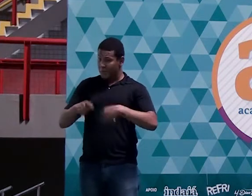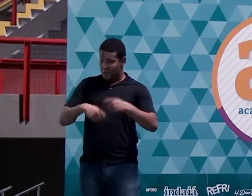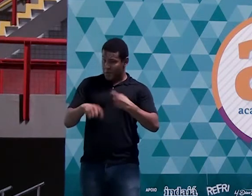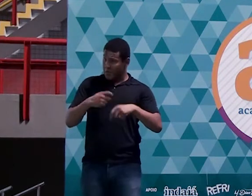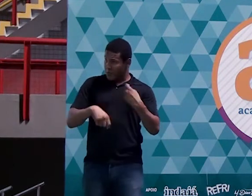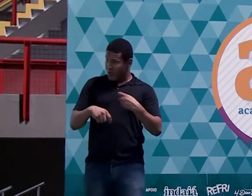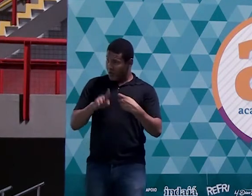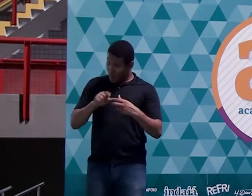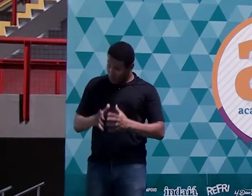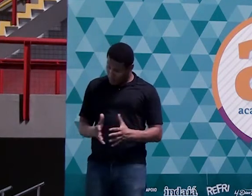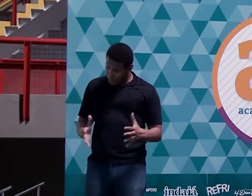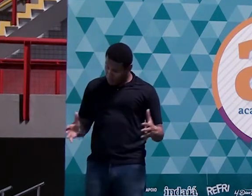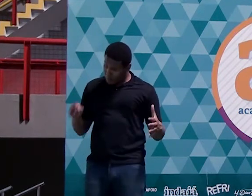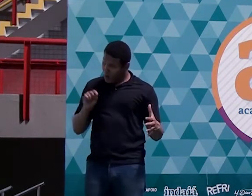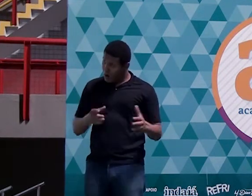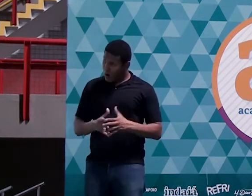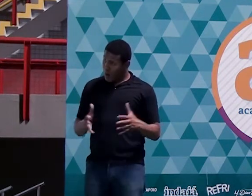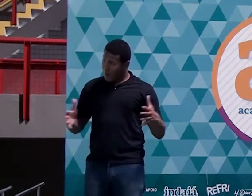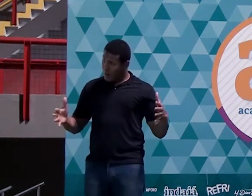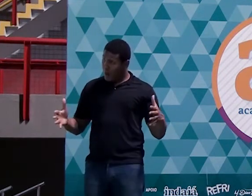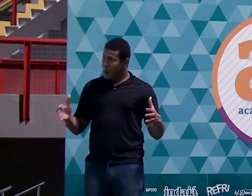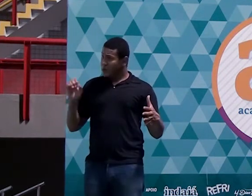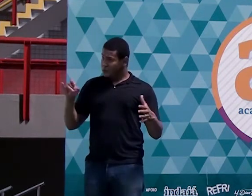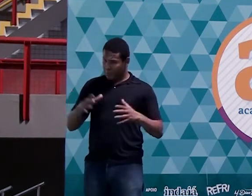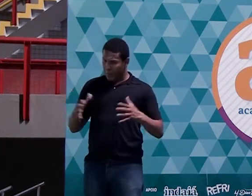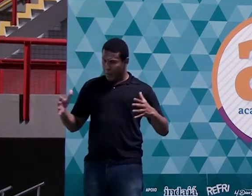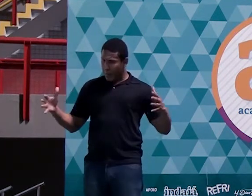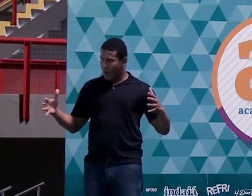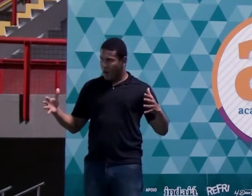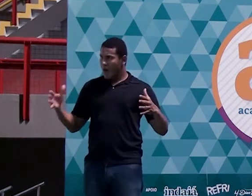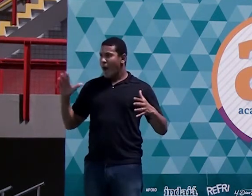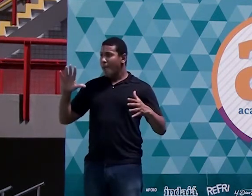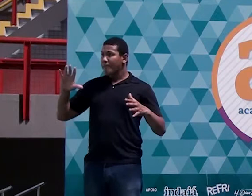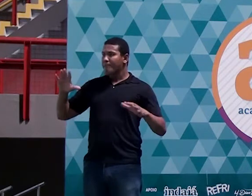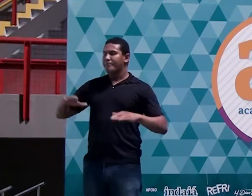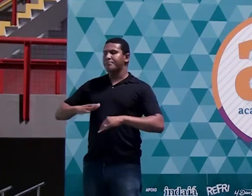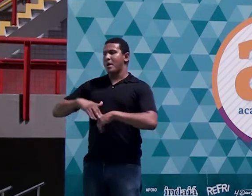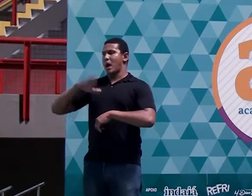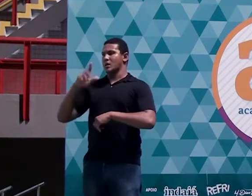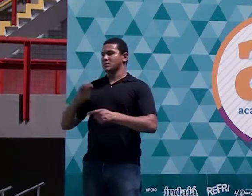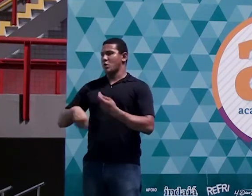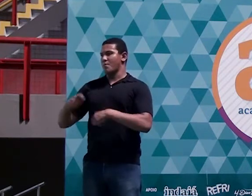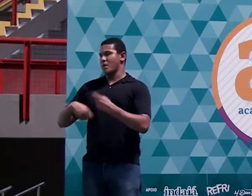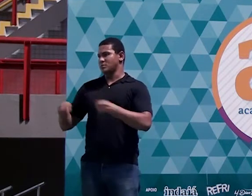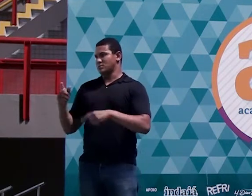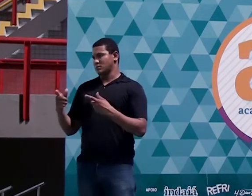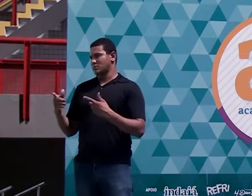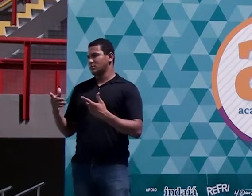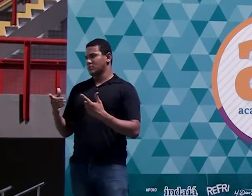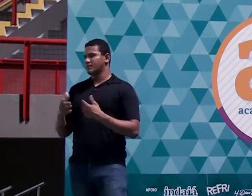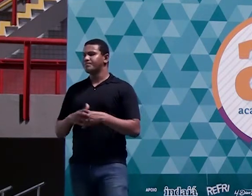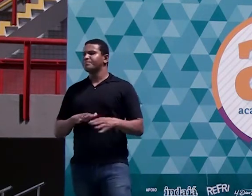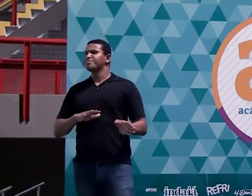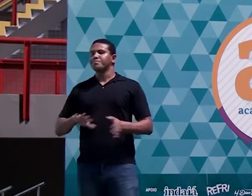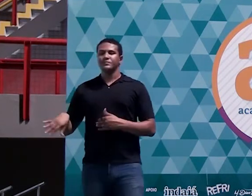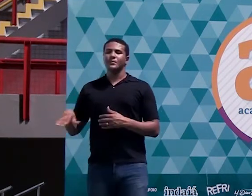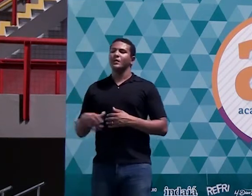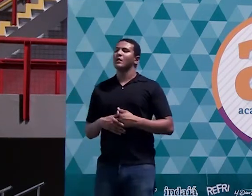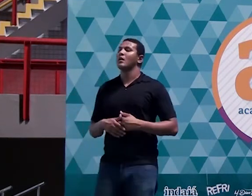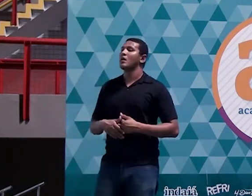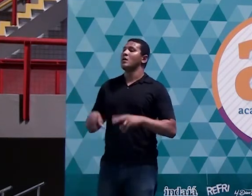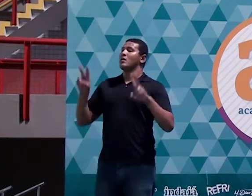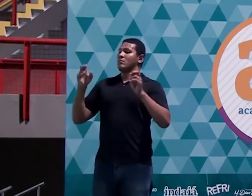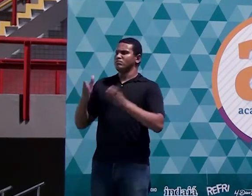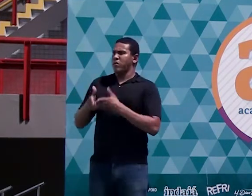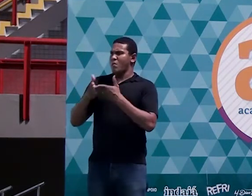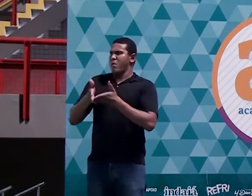cresce a população. Quanto maior a população, maior o comércio. A expansão marítima, através da